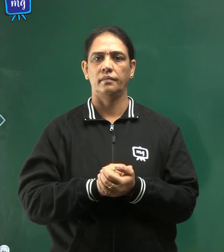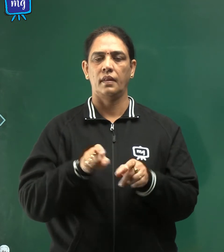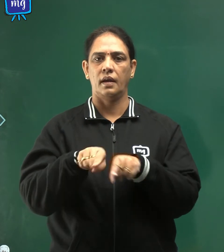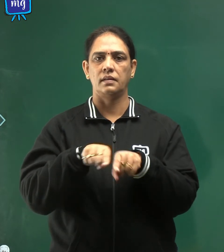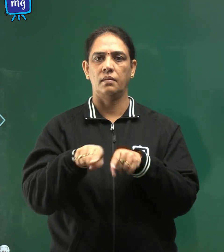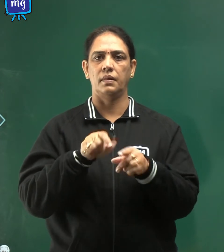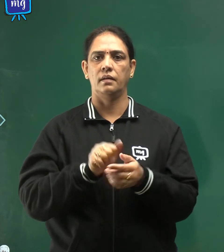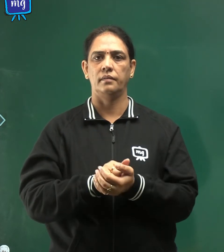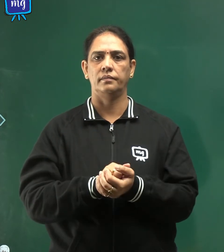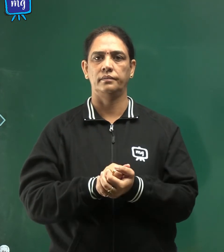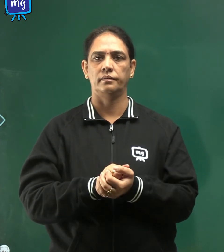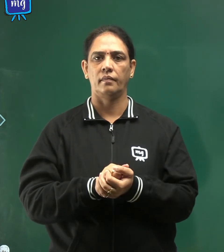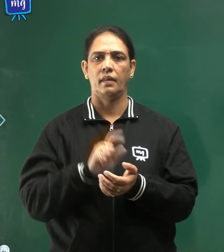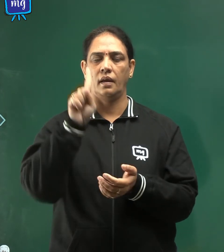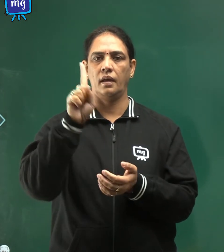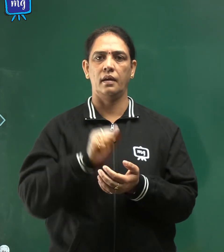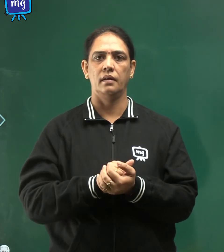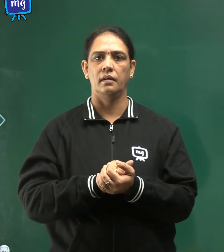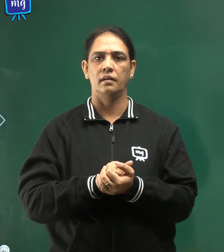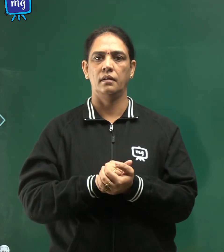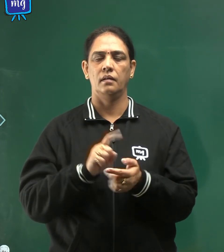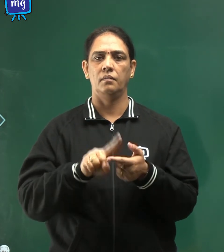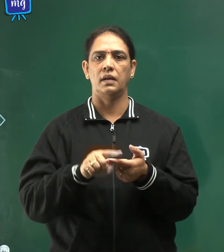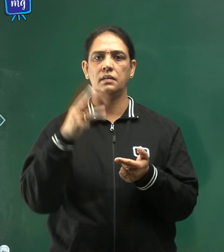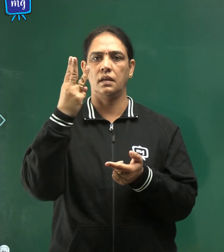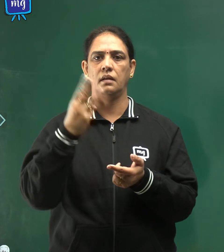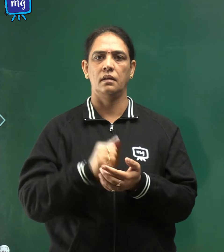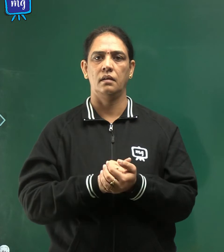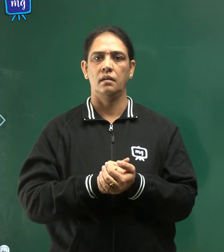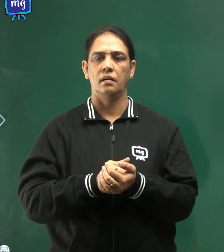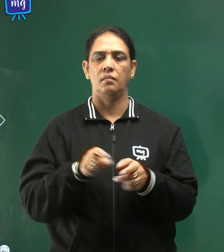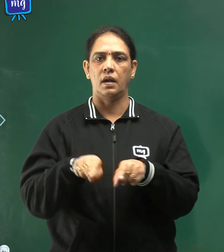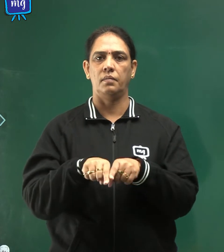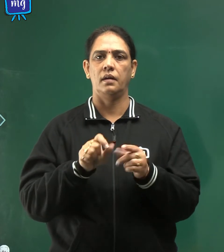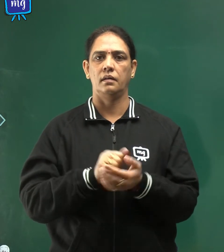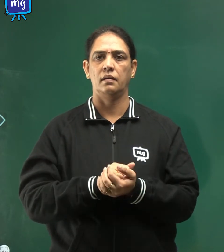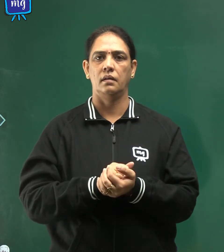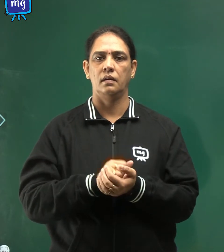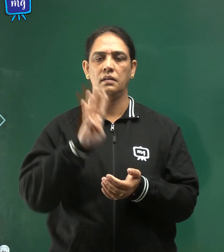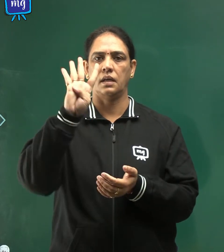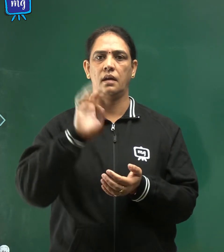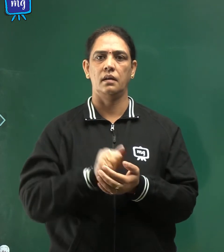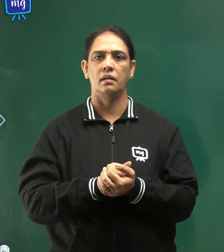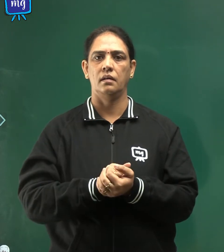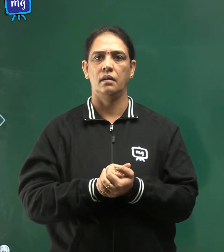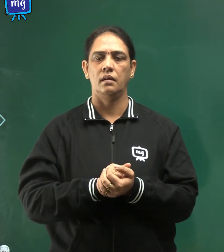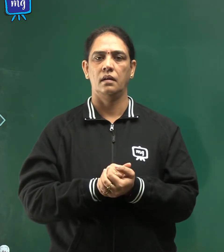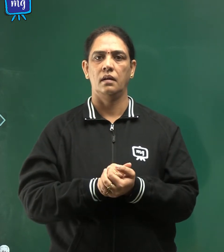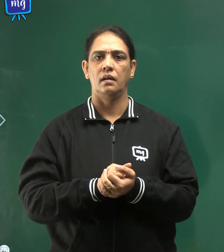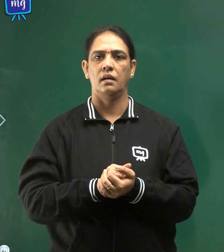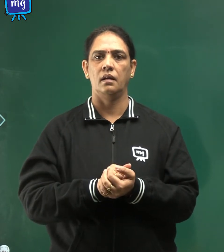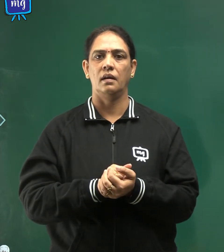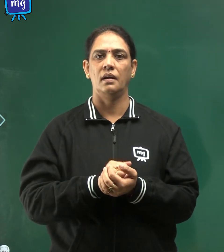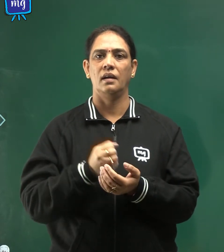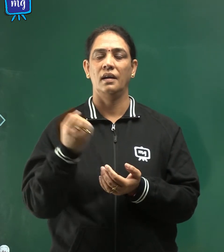उदाहरण 1 + 3 बराबर 4 कितने का वर्ग